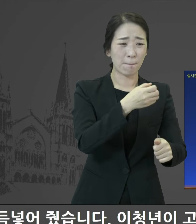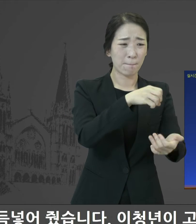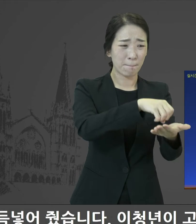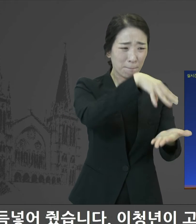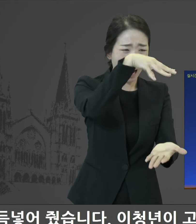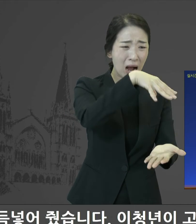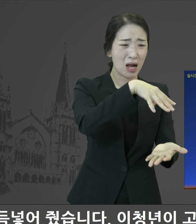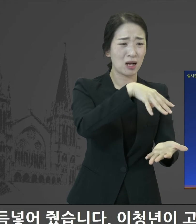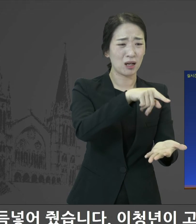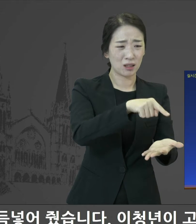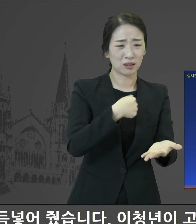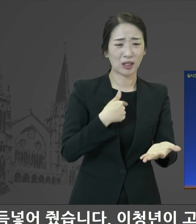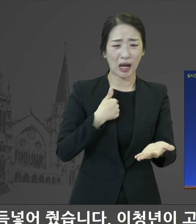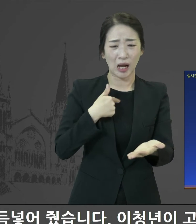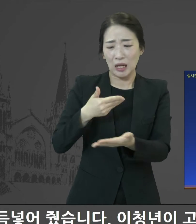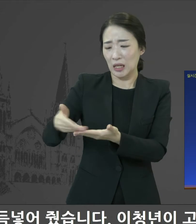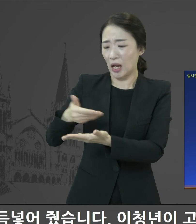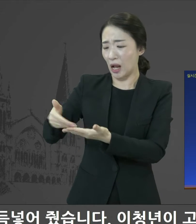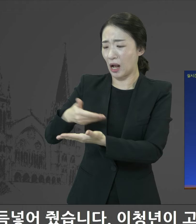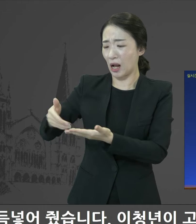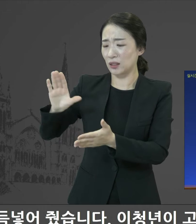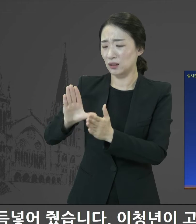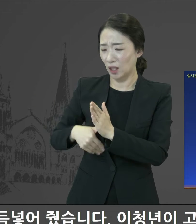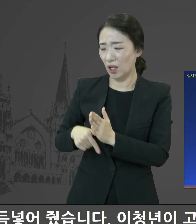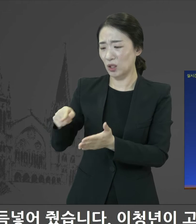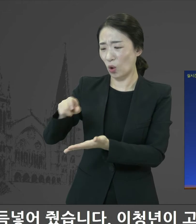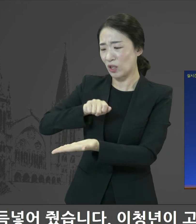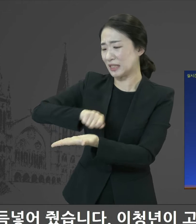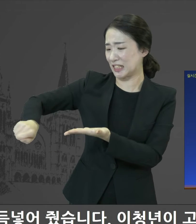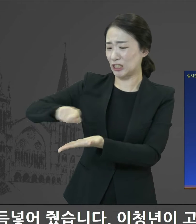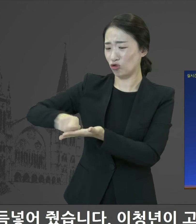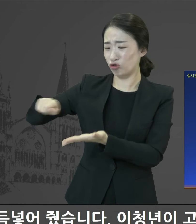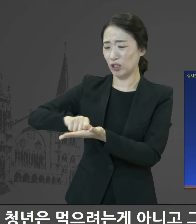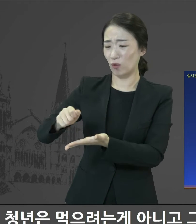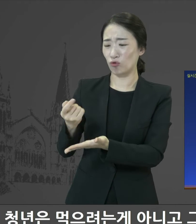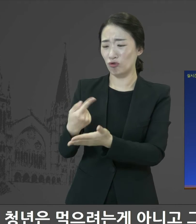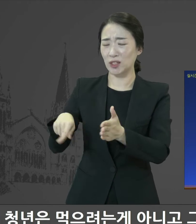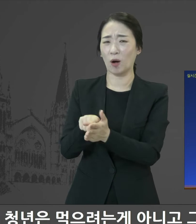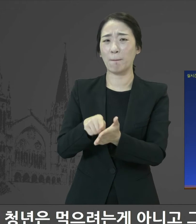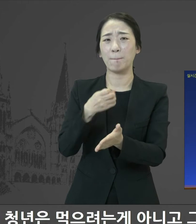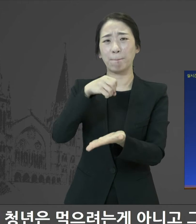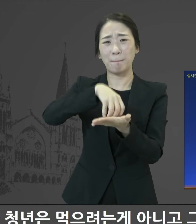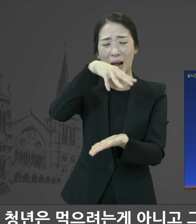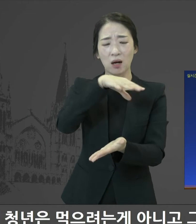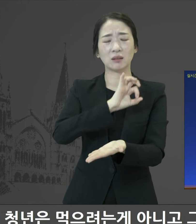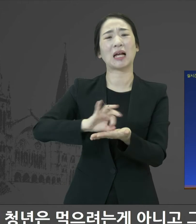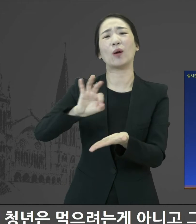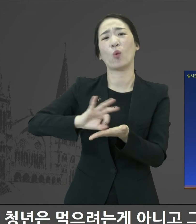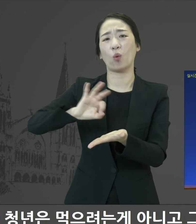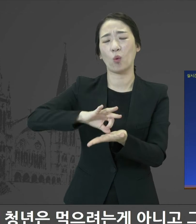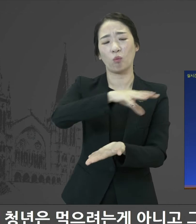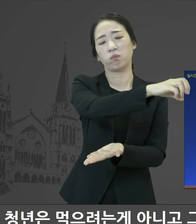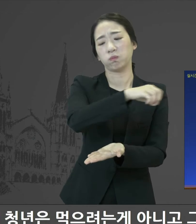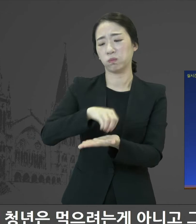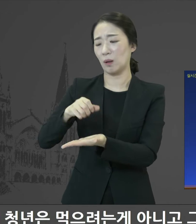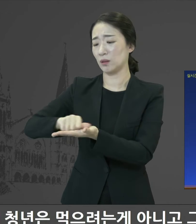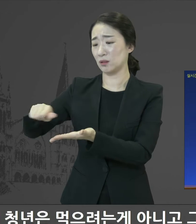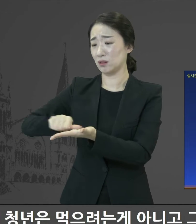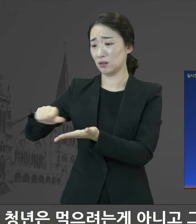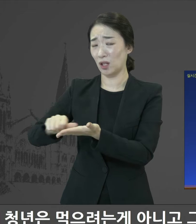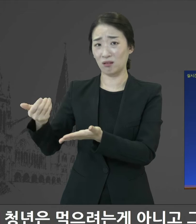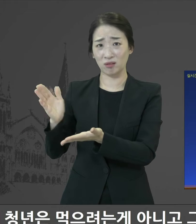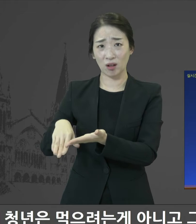쓰려고, 지우개로 쓰려고 했는데 거기에 버터를 듬뿍 넣어놨으니까 뭐 엉망된 거죠. 뭐